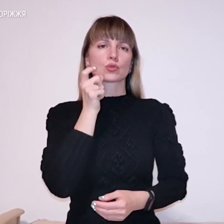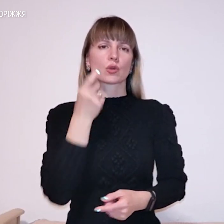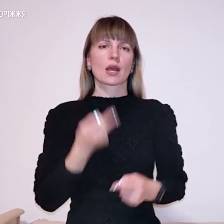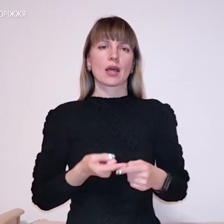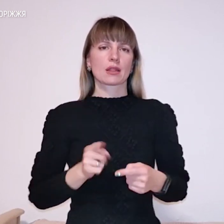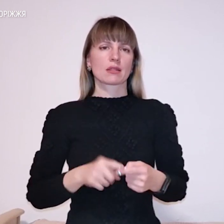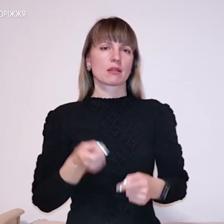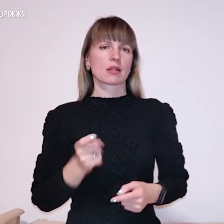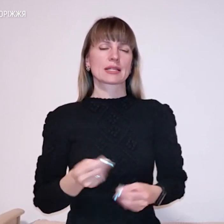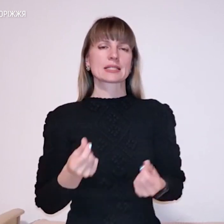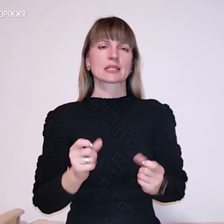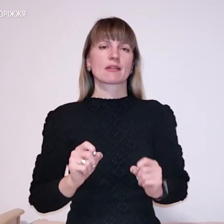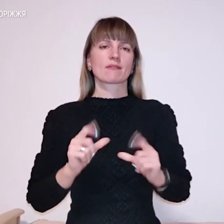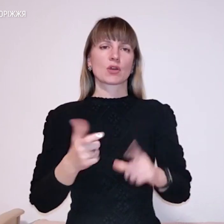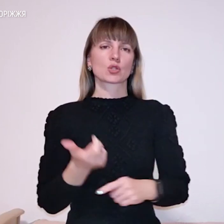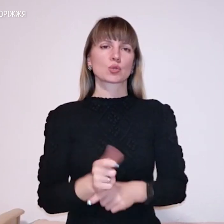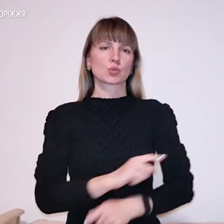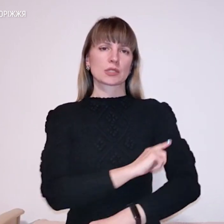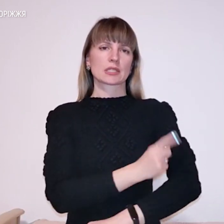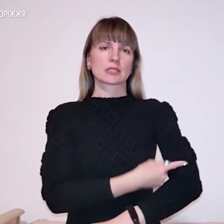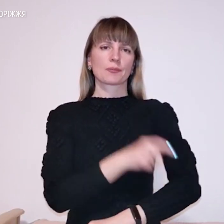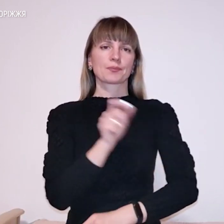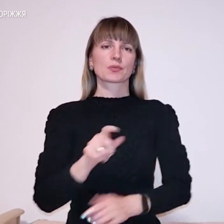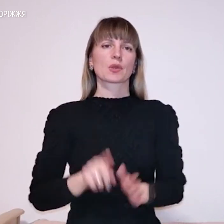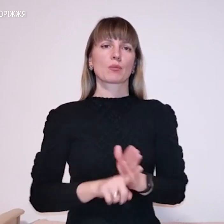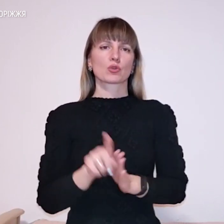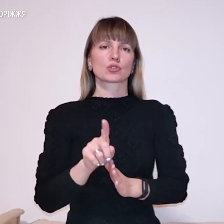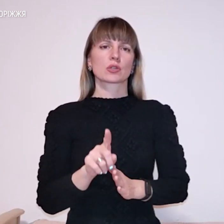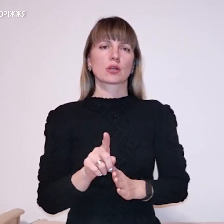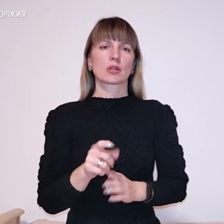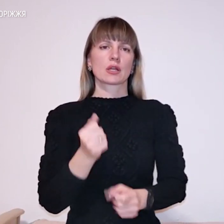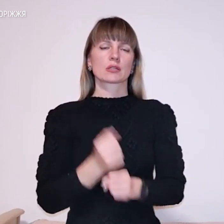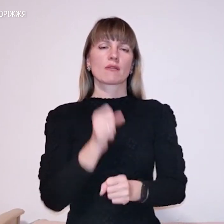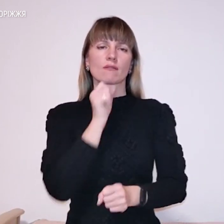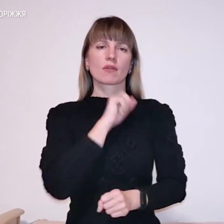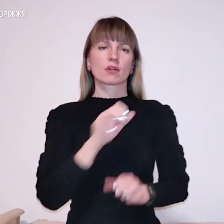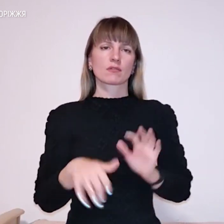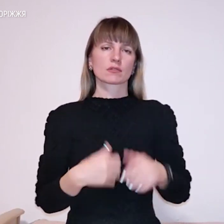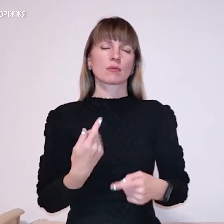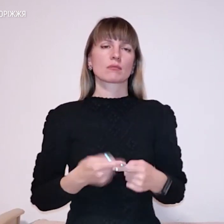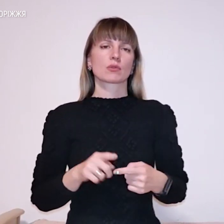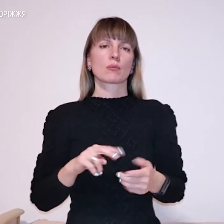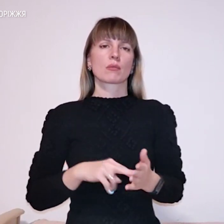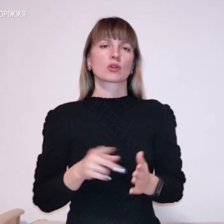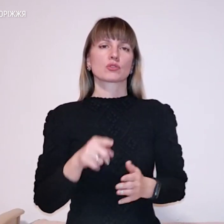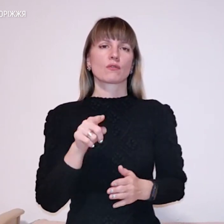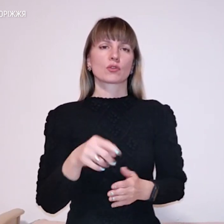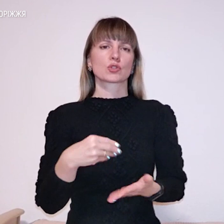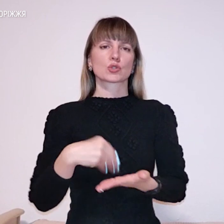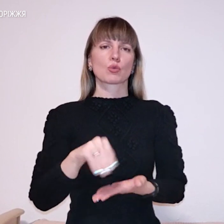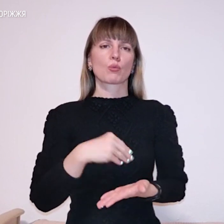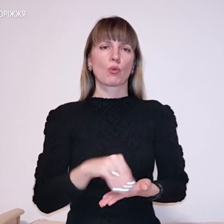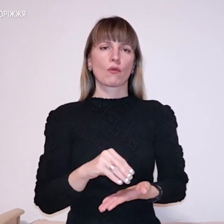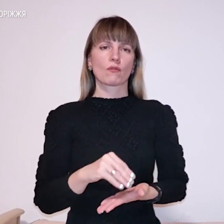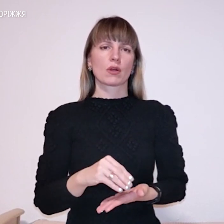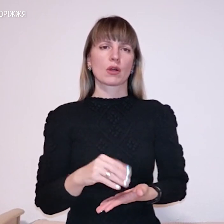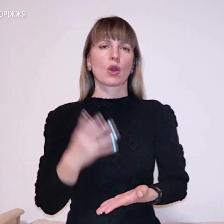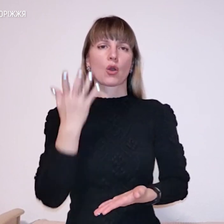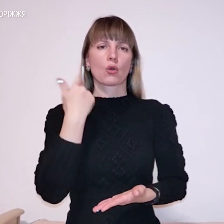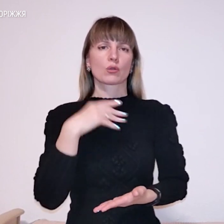нереально, ціни виросли дуже сильно. Люди почали коїти мародерство, в тому плані, що вони скуповували, коли воно було